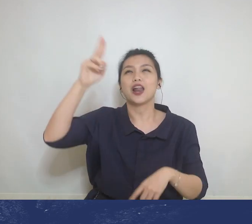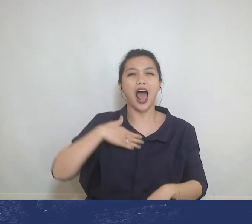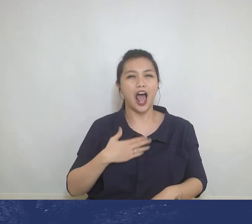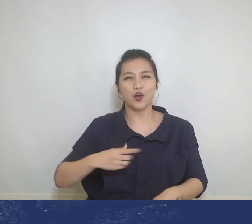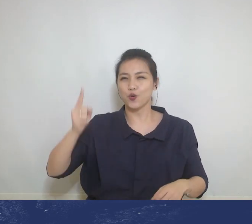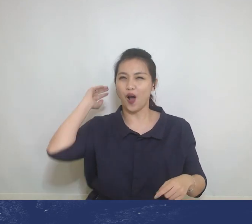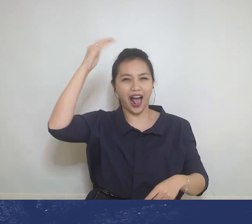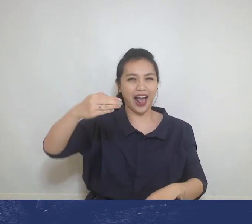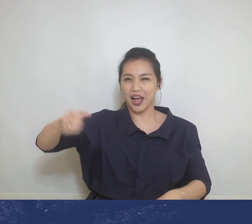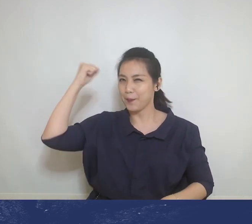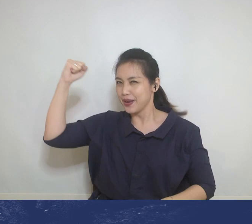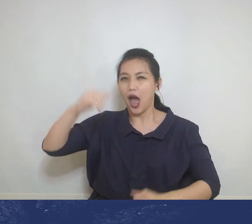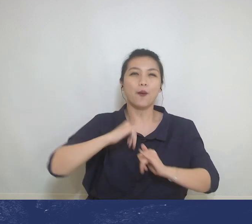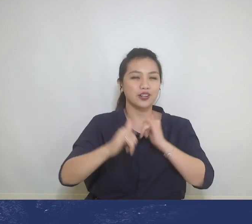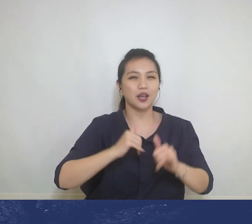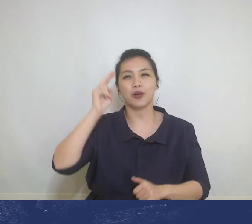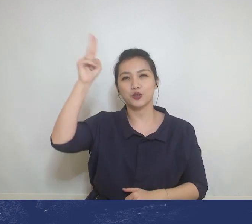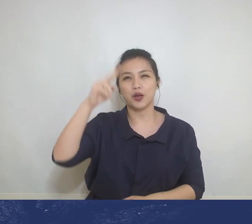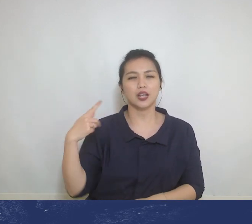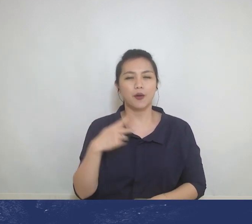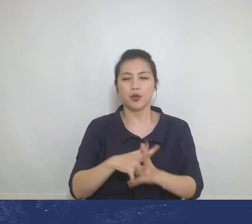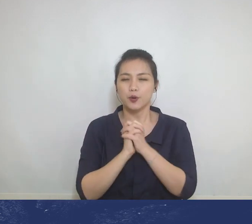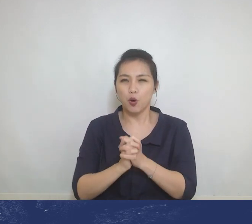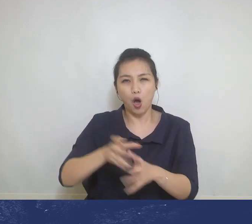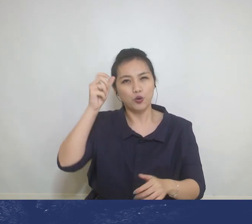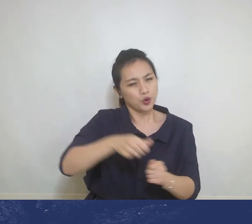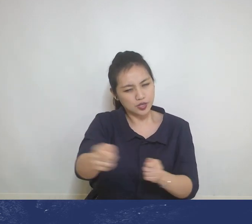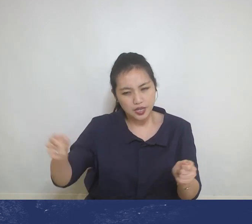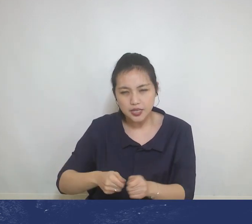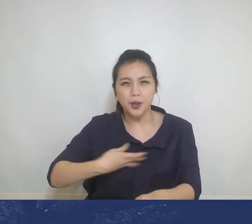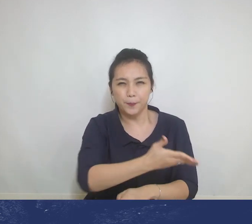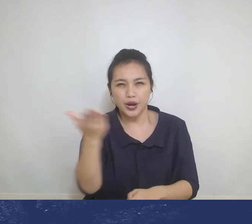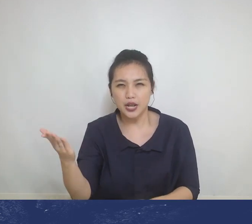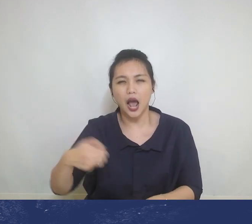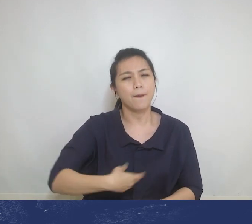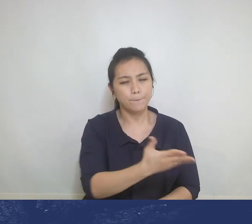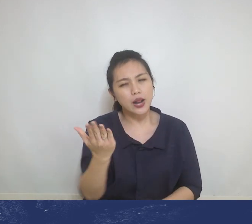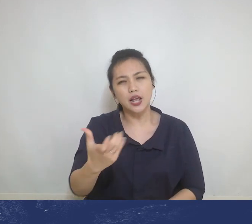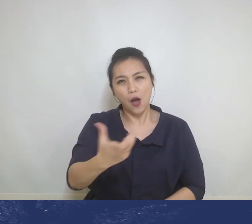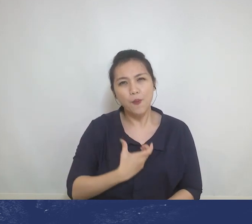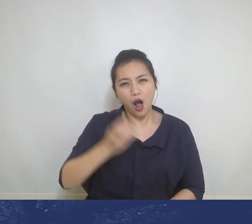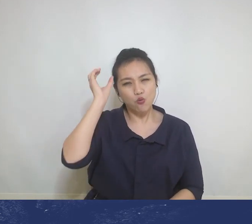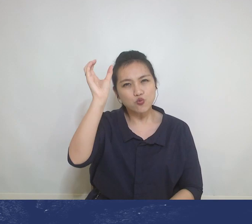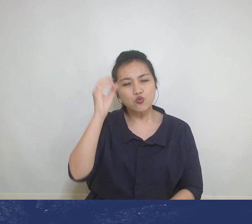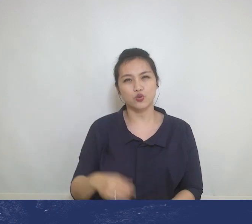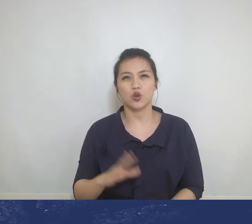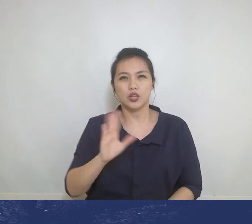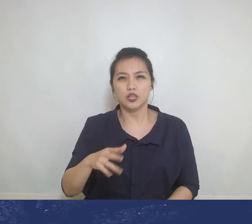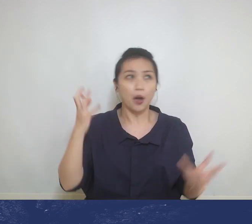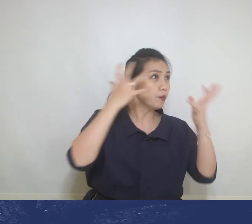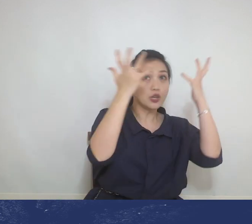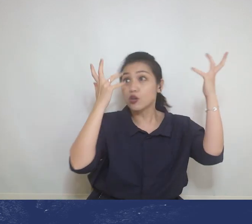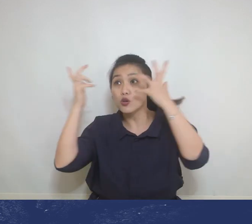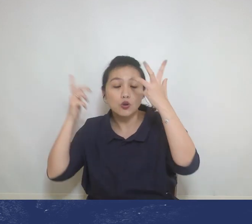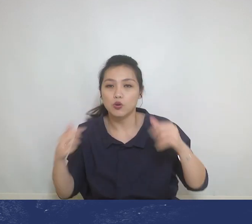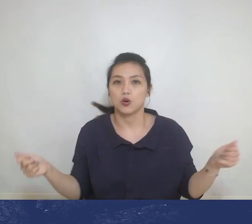aku akan berkemenangan bersama dengan Tuhan. Kami berdoa Tuhan untuk setiap dari mereka Tuhan. Mereka mau Tuhan untuk